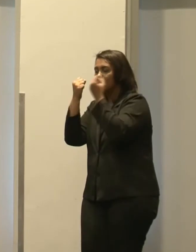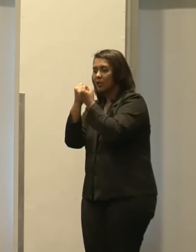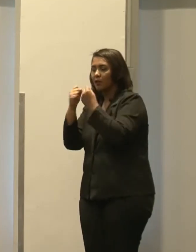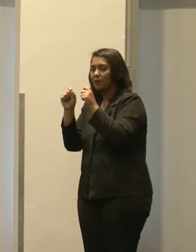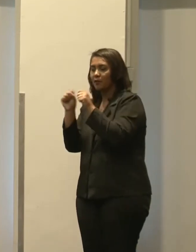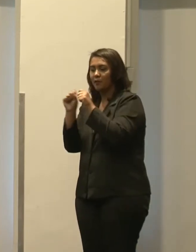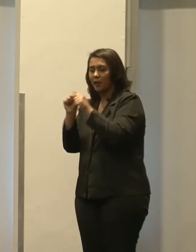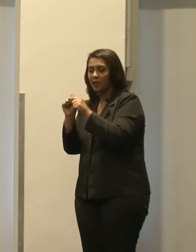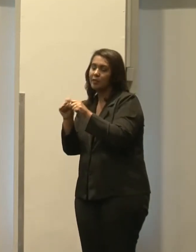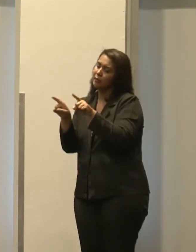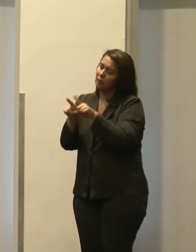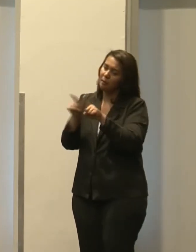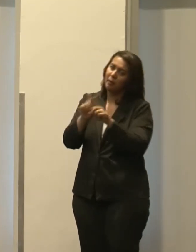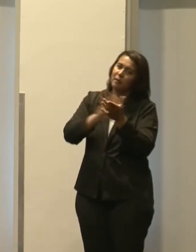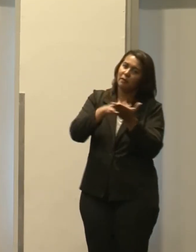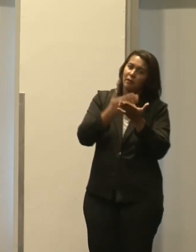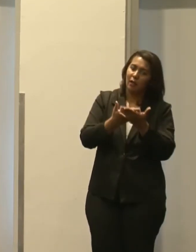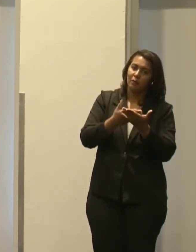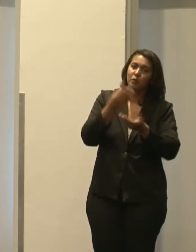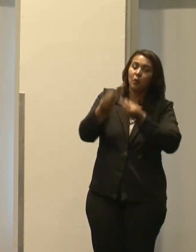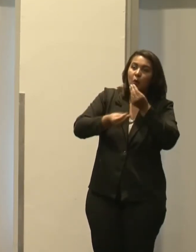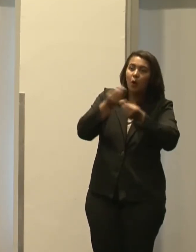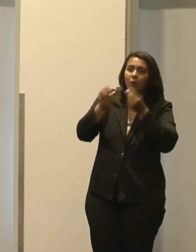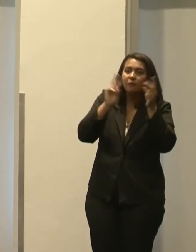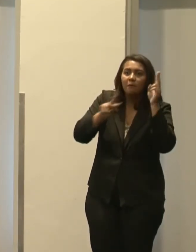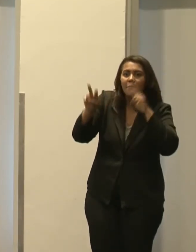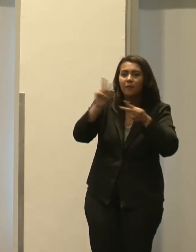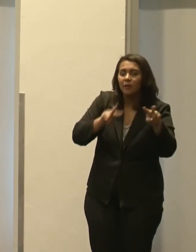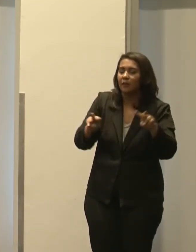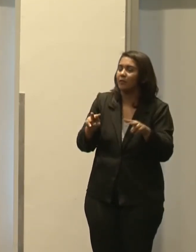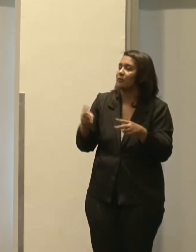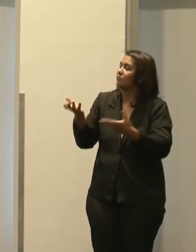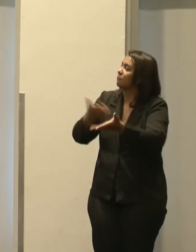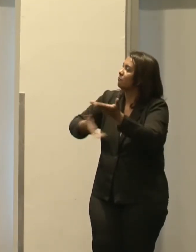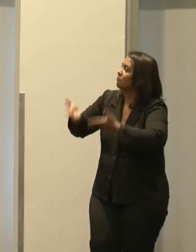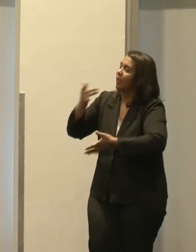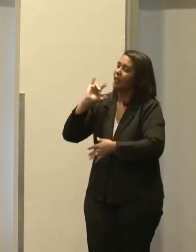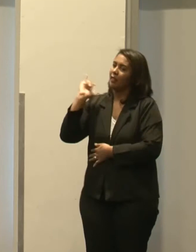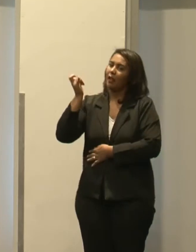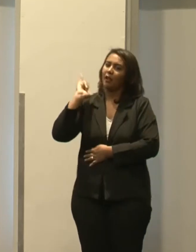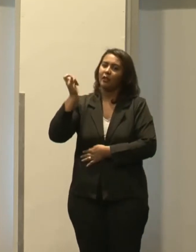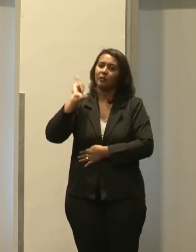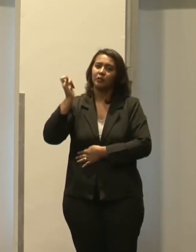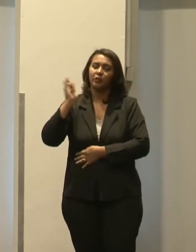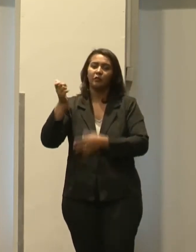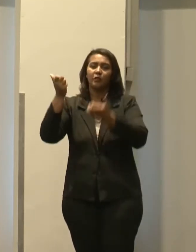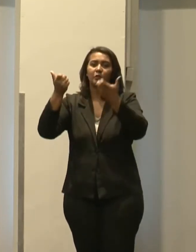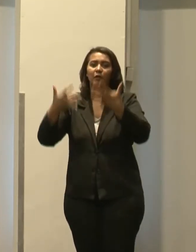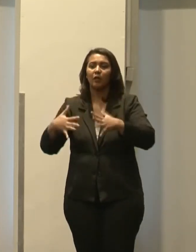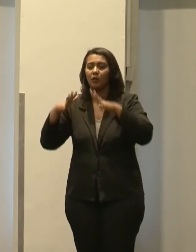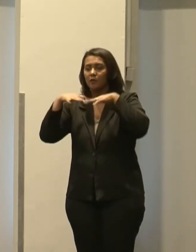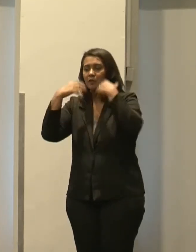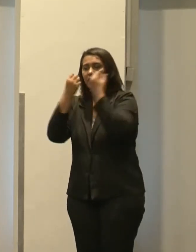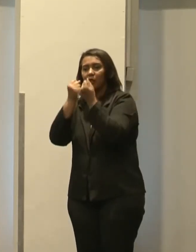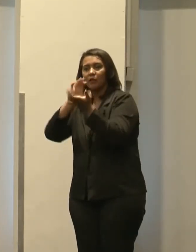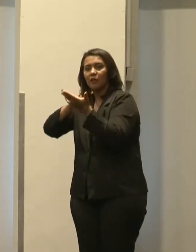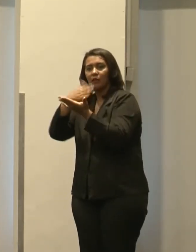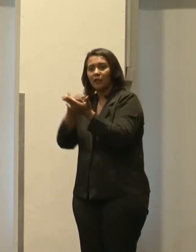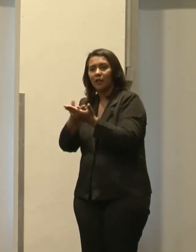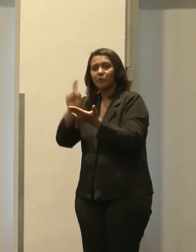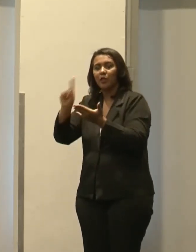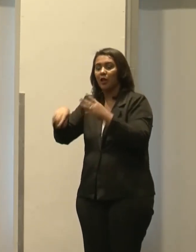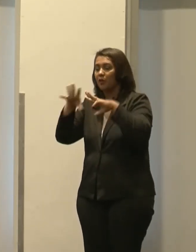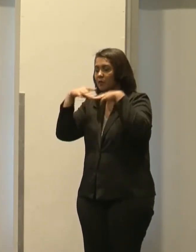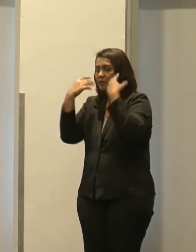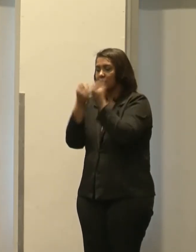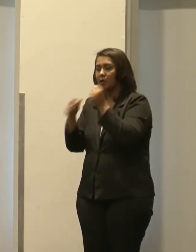do intérprete. Bom, então vamos lá. As narrativas de formação do oficineiro e intérprete sobre a oficina de